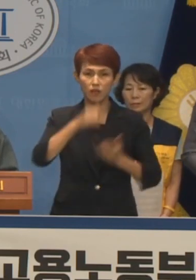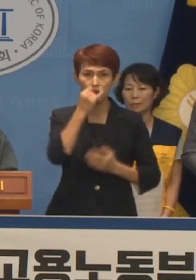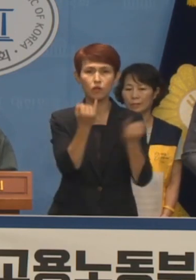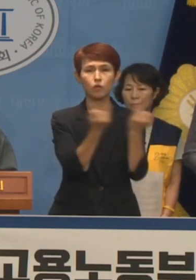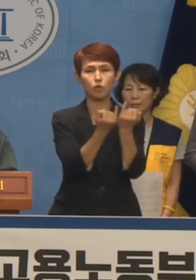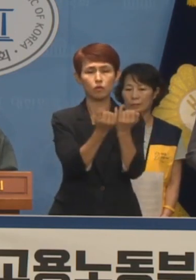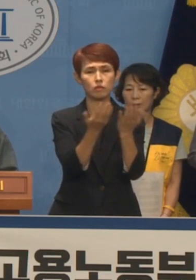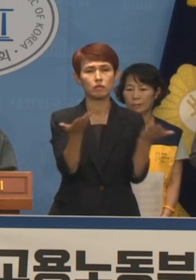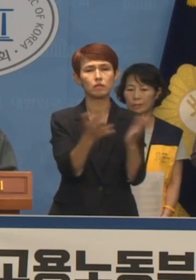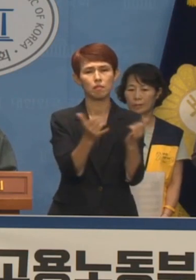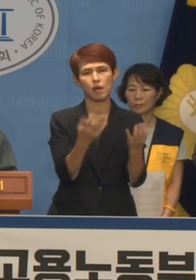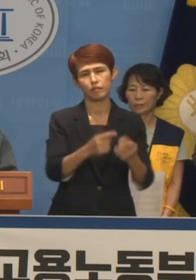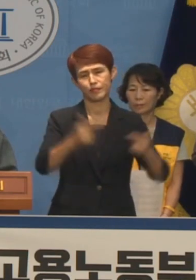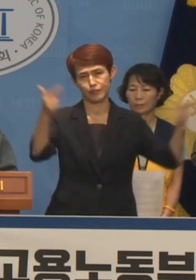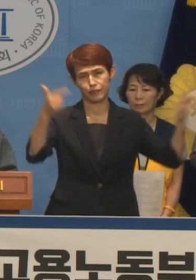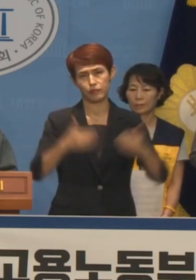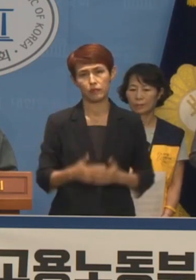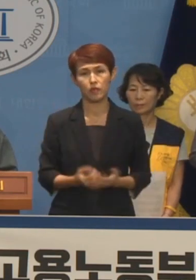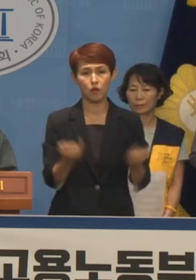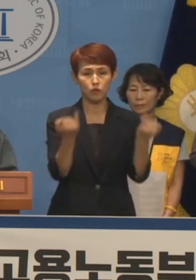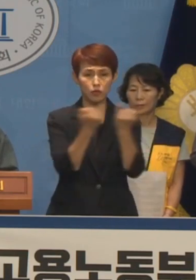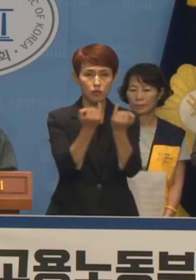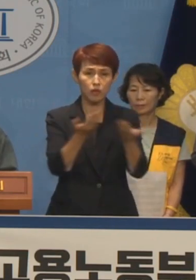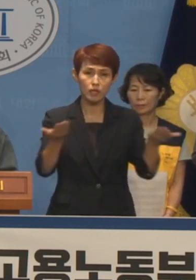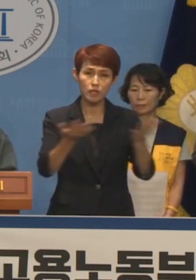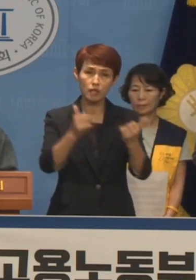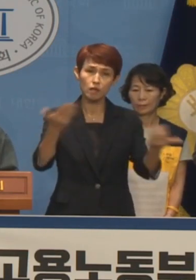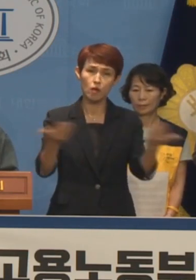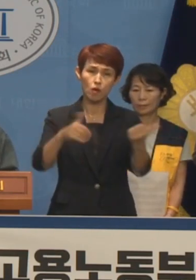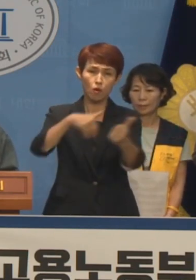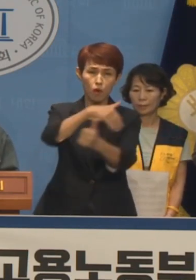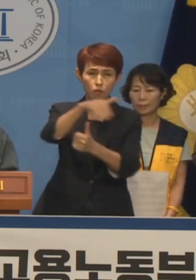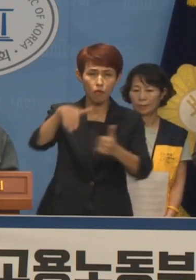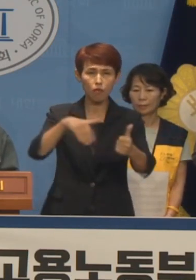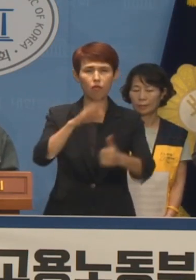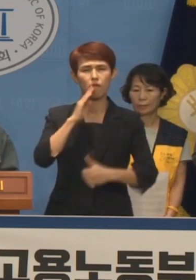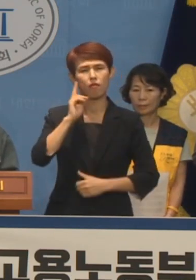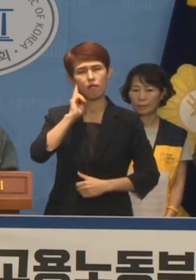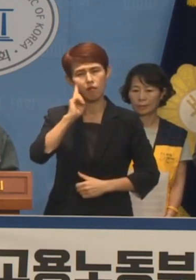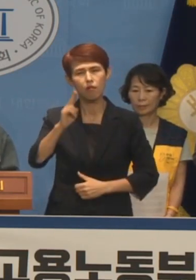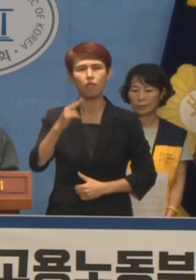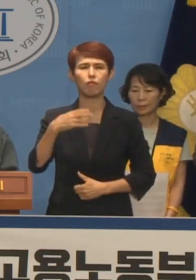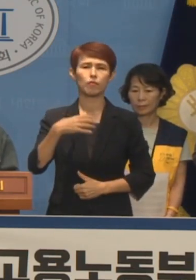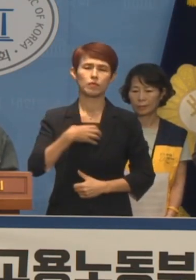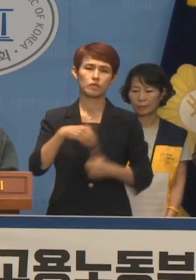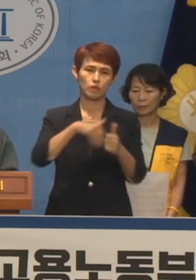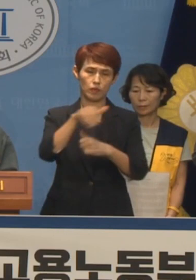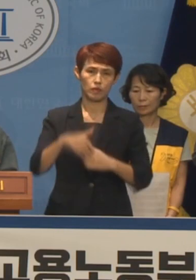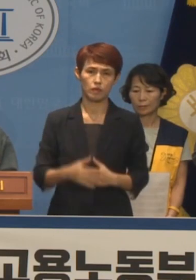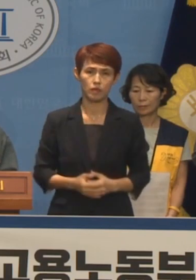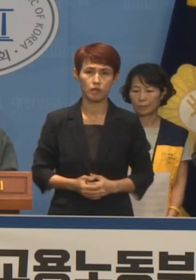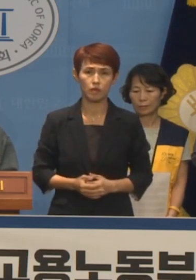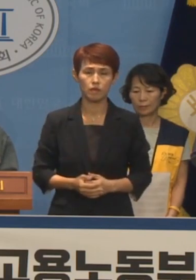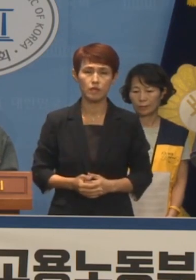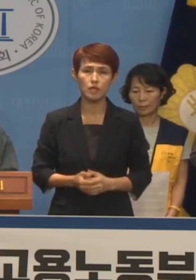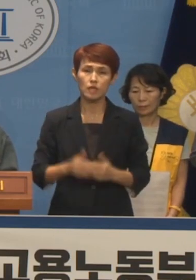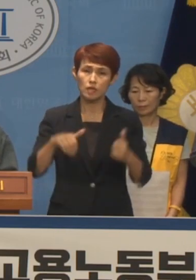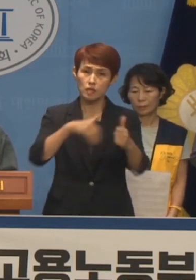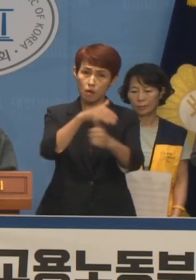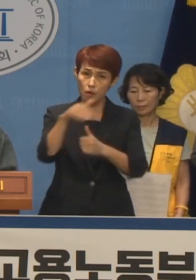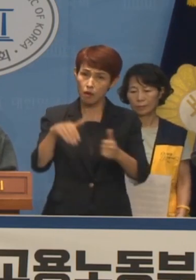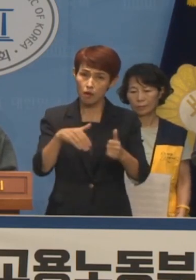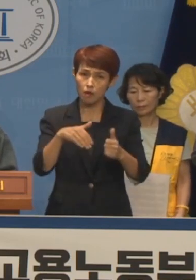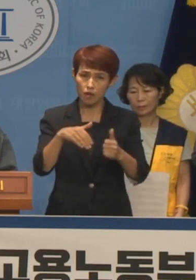늘고 있어 점점 더 여성 노동자들의 노동 환경은 위협적인 상황이 되고 있습니다. 우리에게는 이러한 현실을